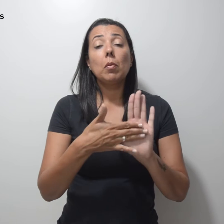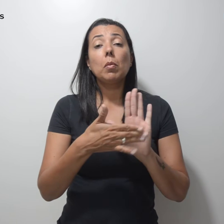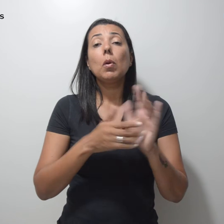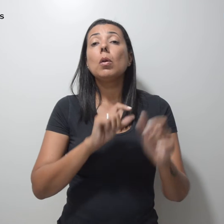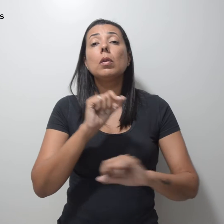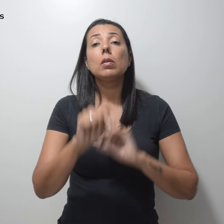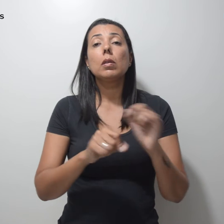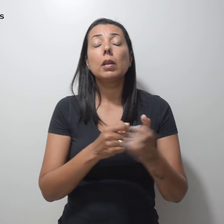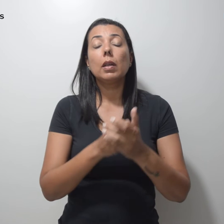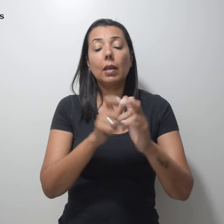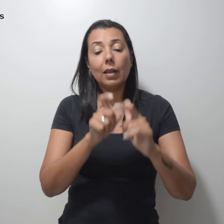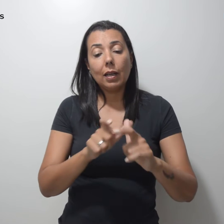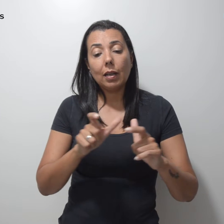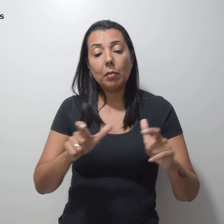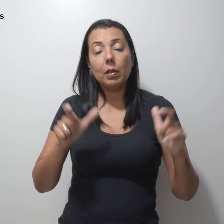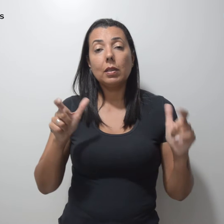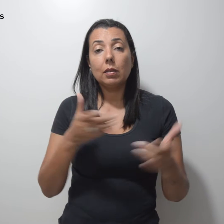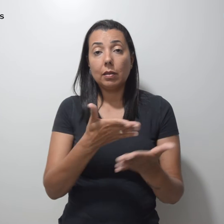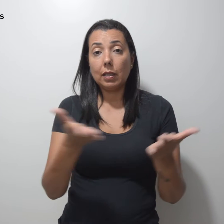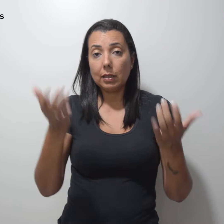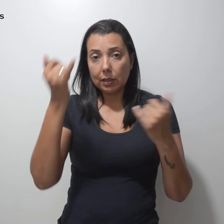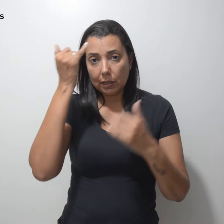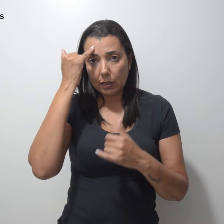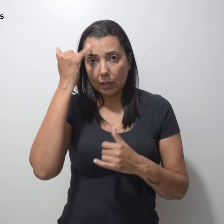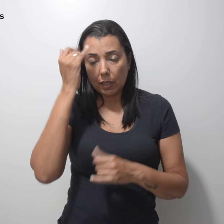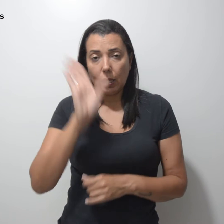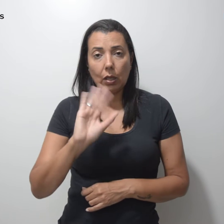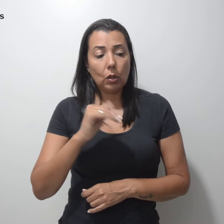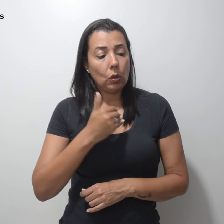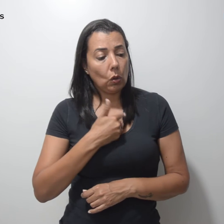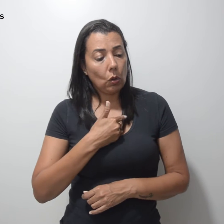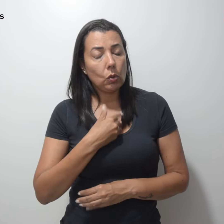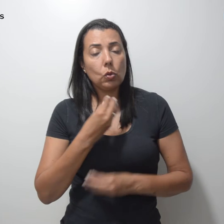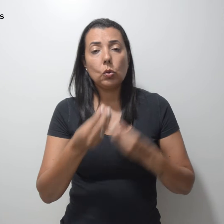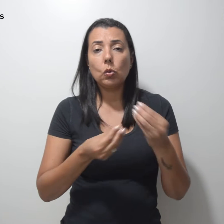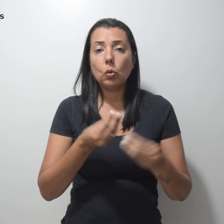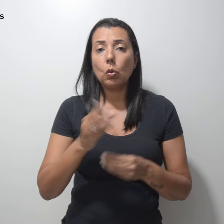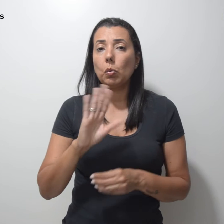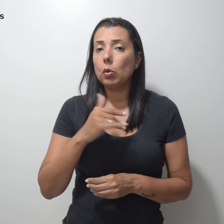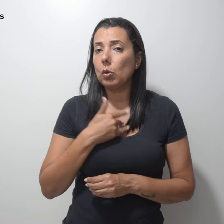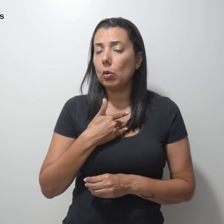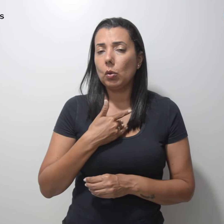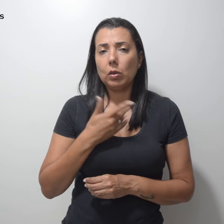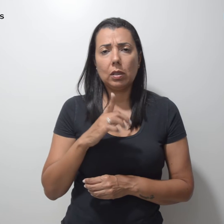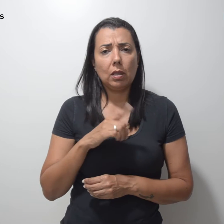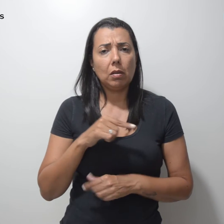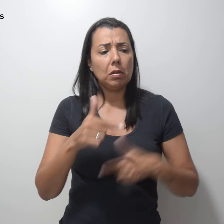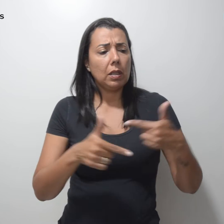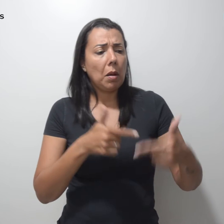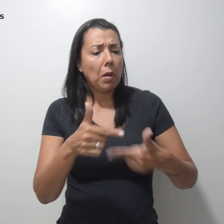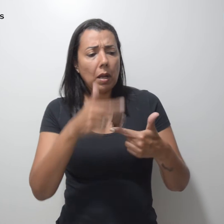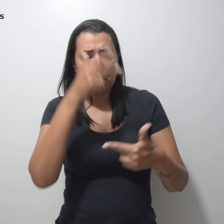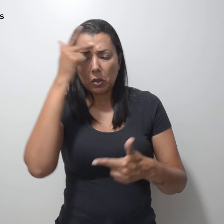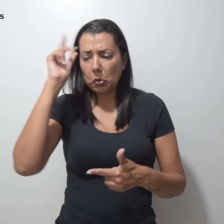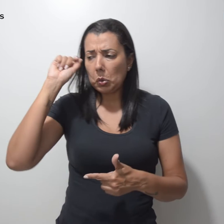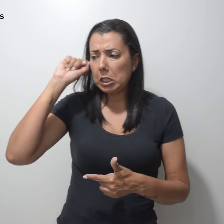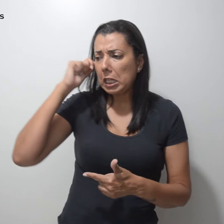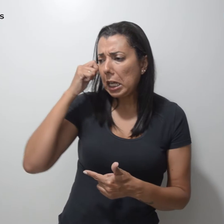é a ampliação dessa ideia de nós, de modo que a gente não lide com pessoas negras,